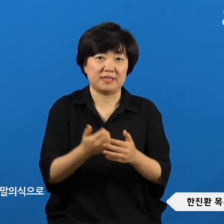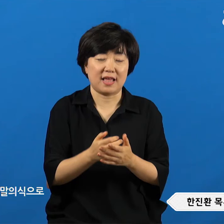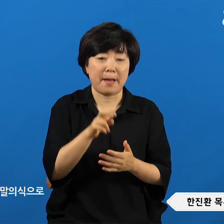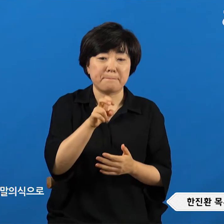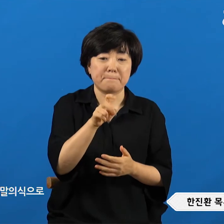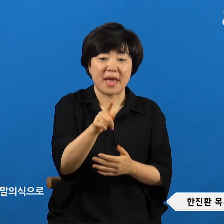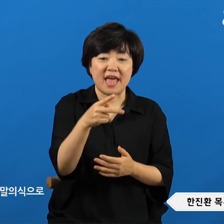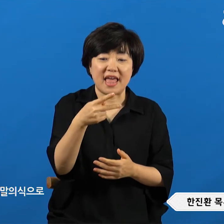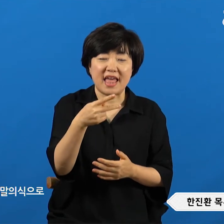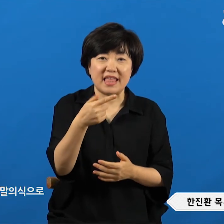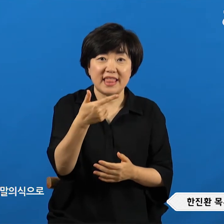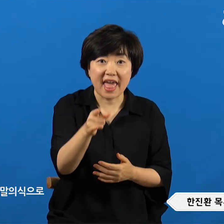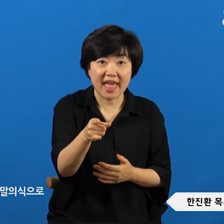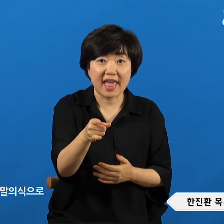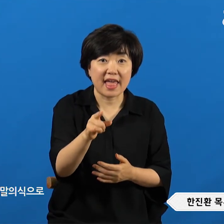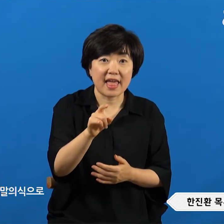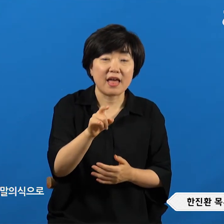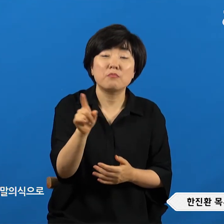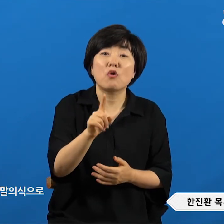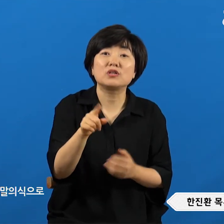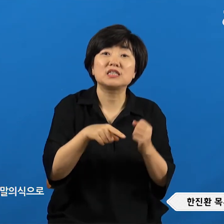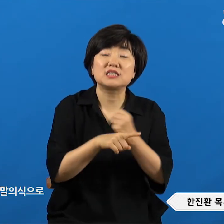때 매네가 무슨 뜻이라고 했죠?